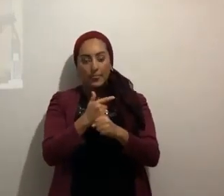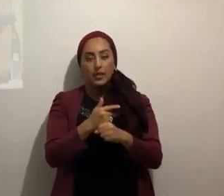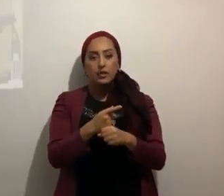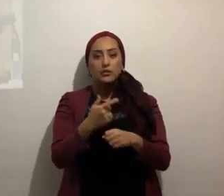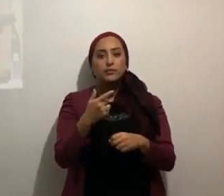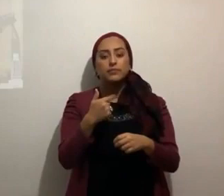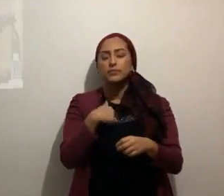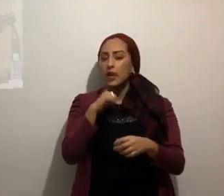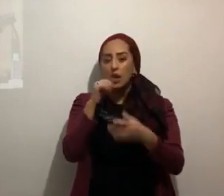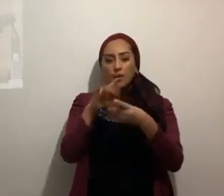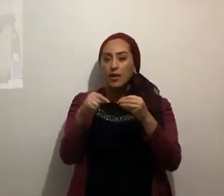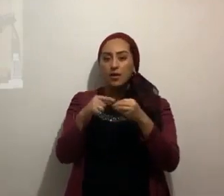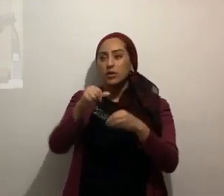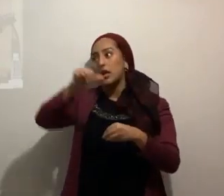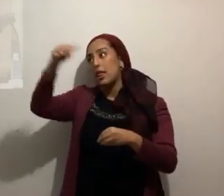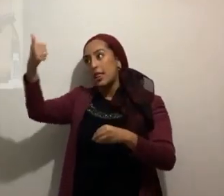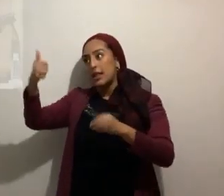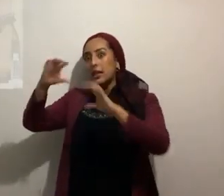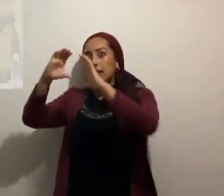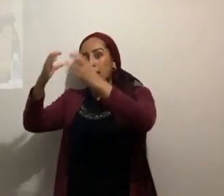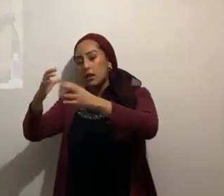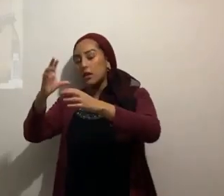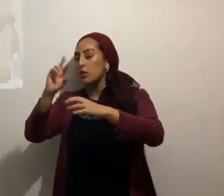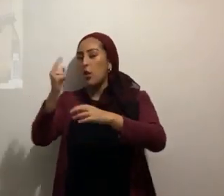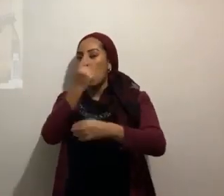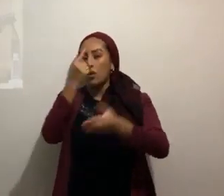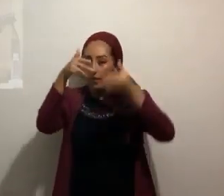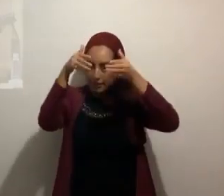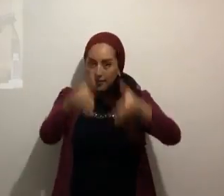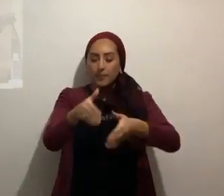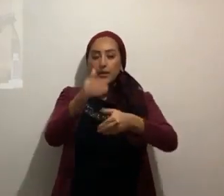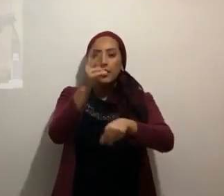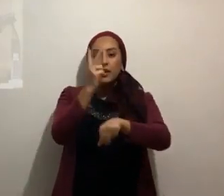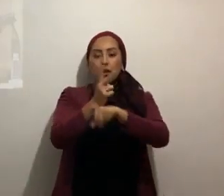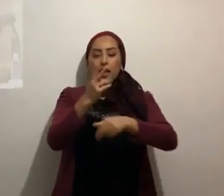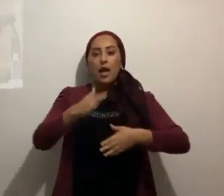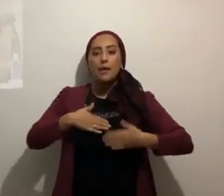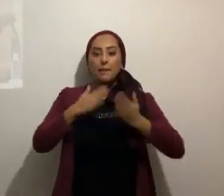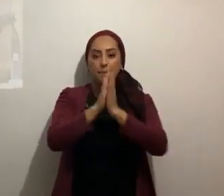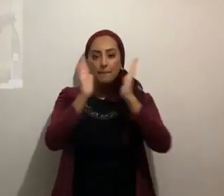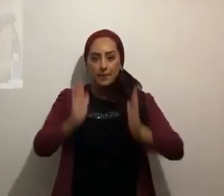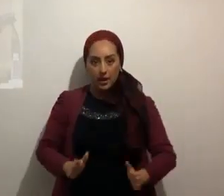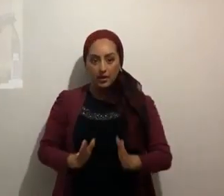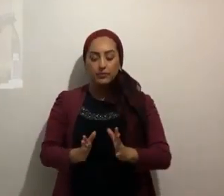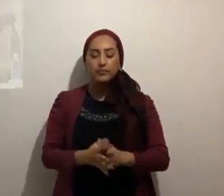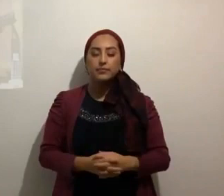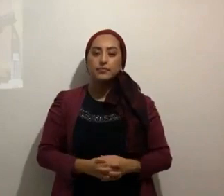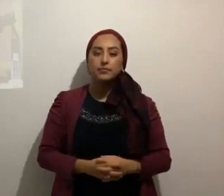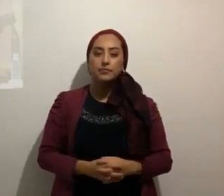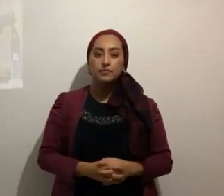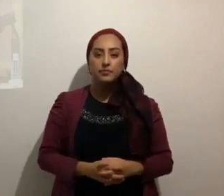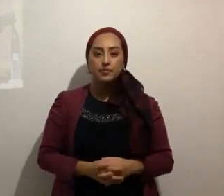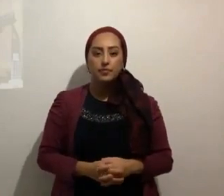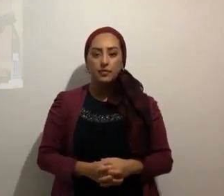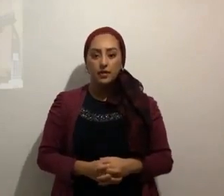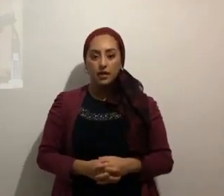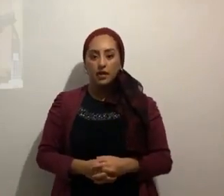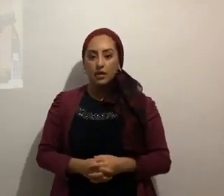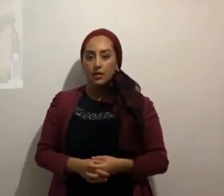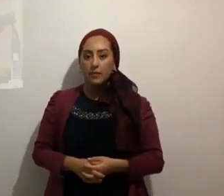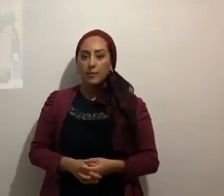No me puedo referir a otros mesiánicos, los bendigo a todos, pero soy encargado de este rebaño, voy a presentar cuentas por ti, por